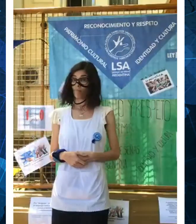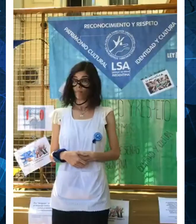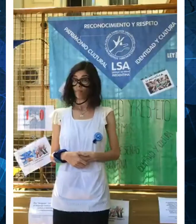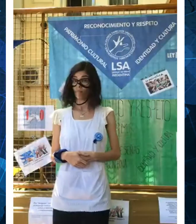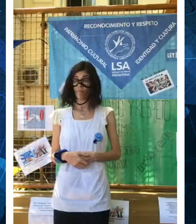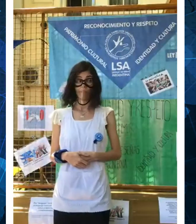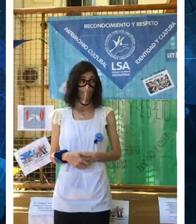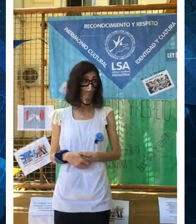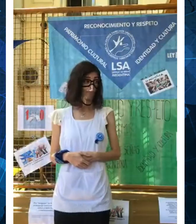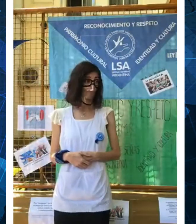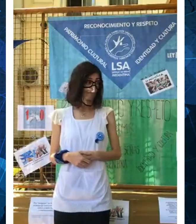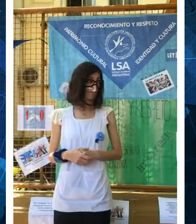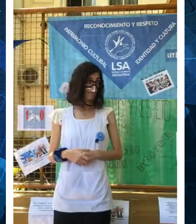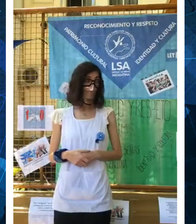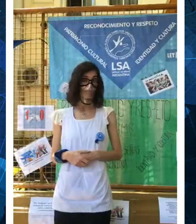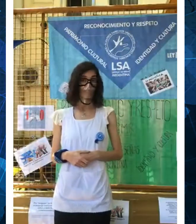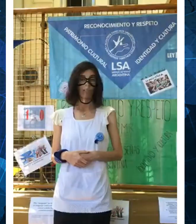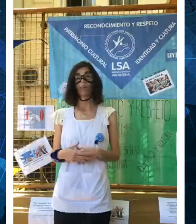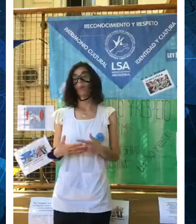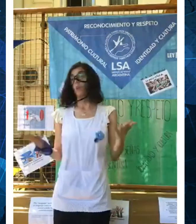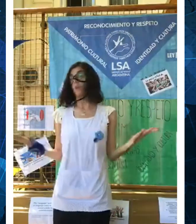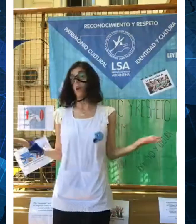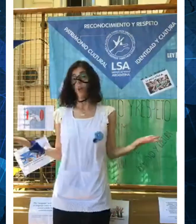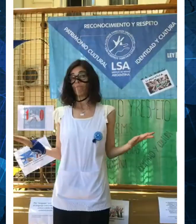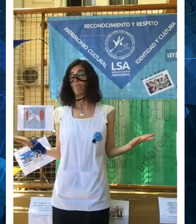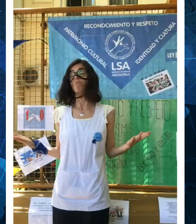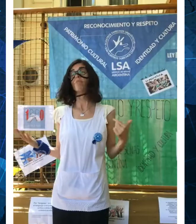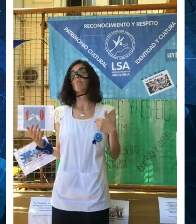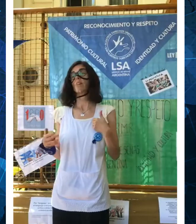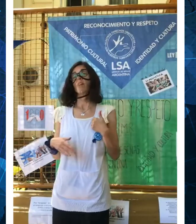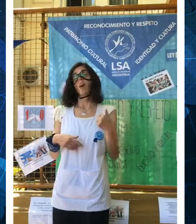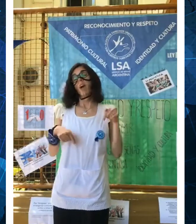a la presencia de intérpretes en estos espacios.